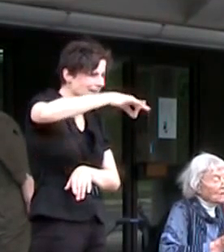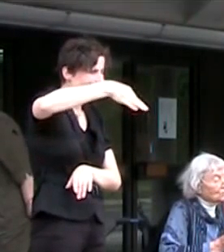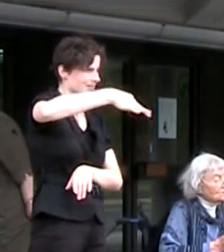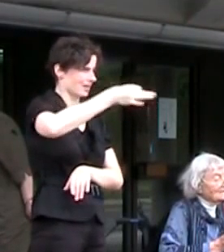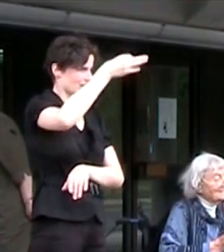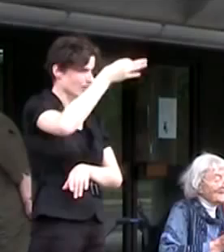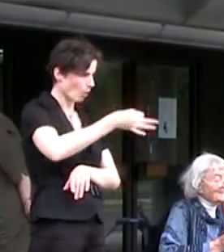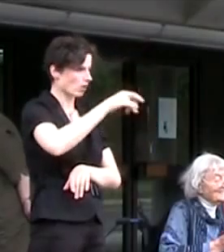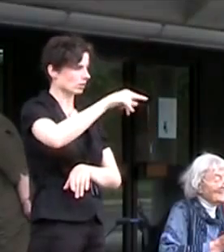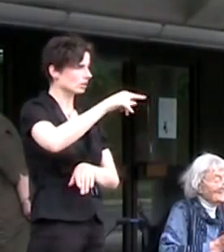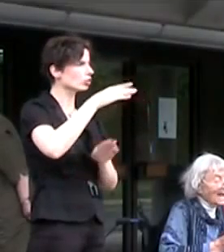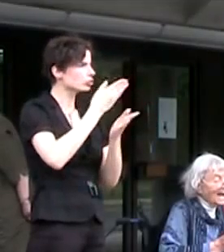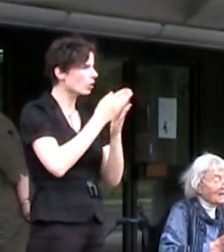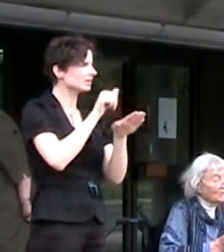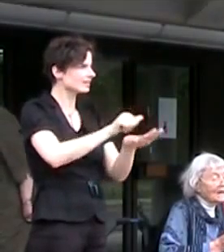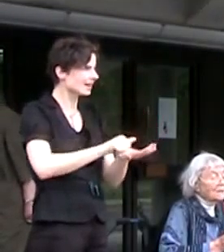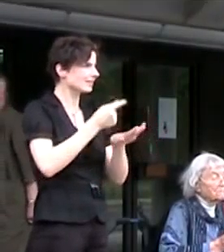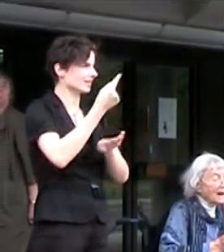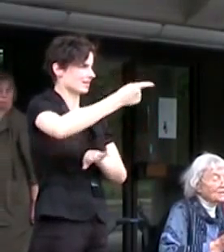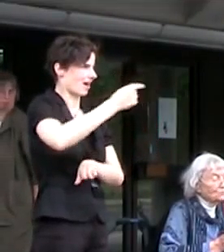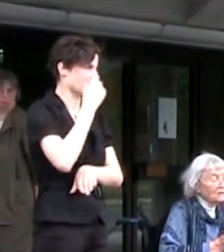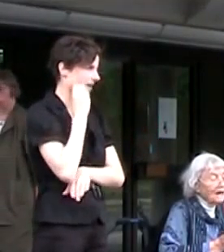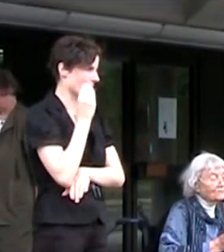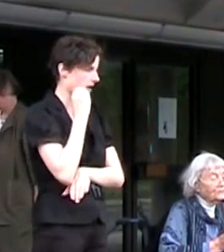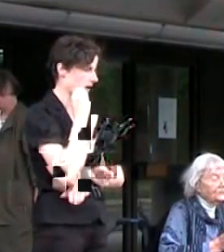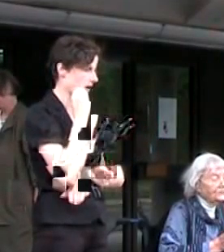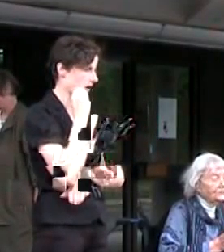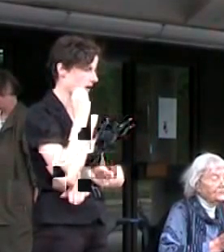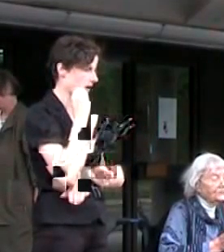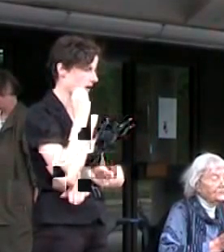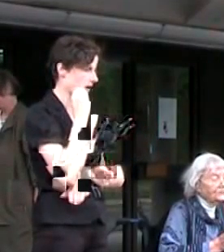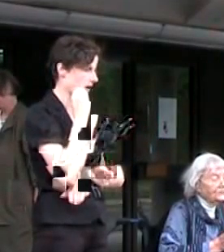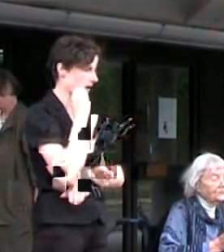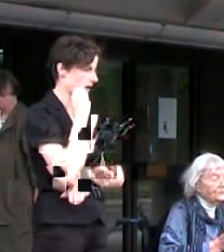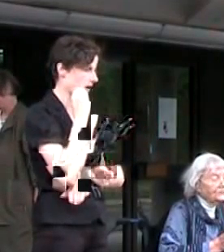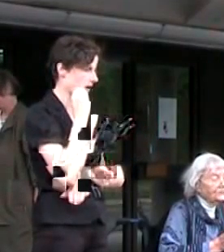1939, schon seit 16 Jahren, Beispiel.